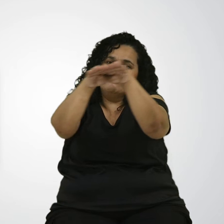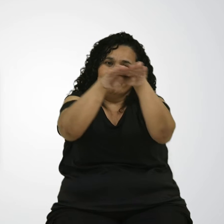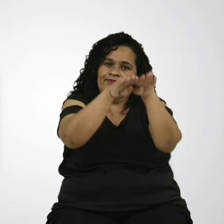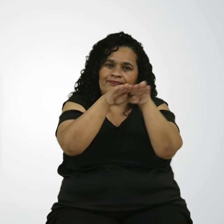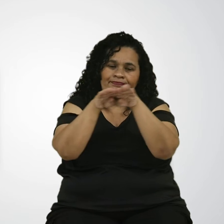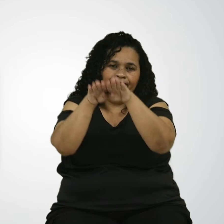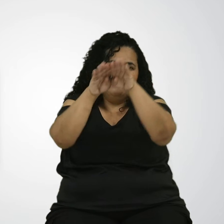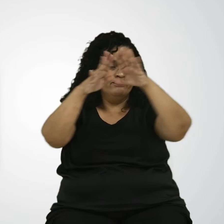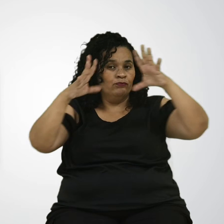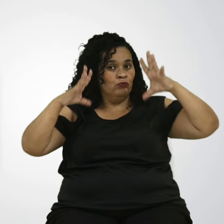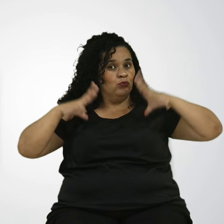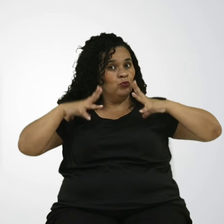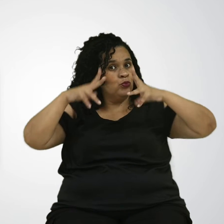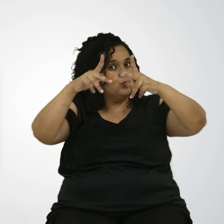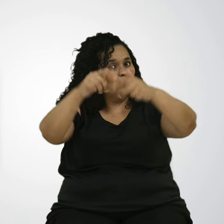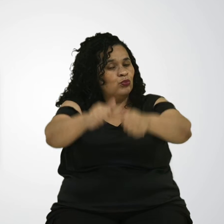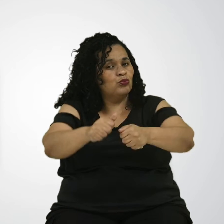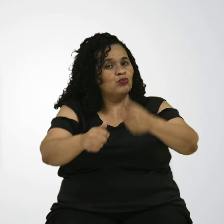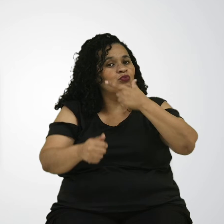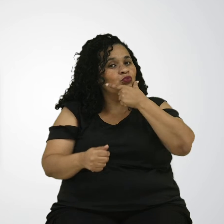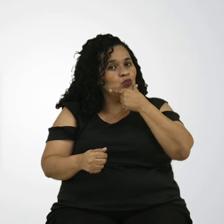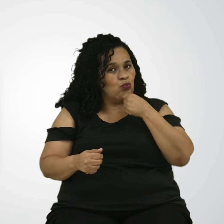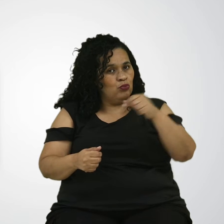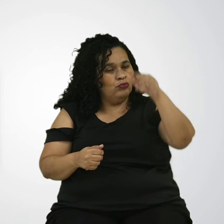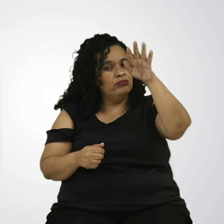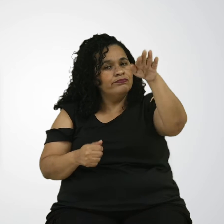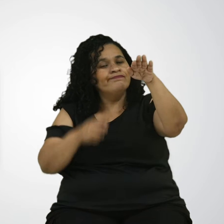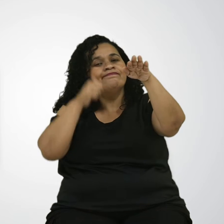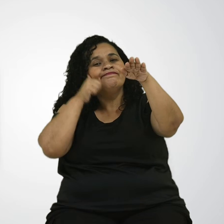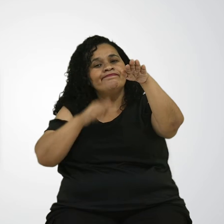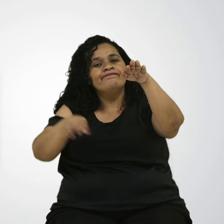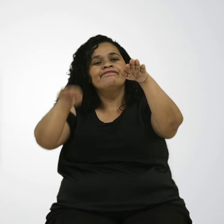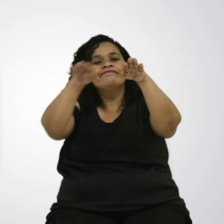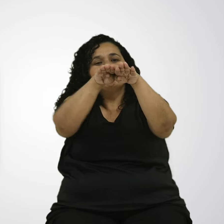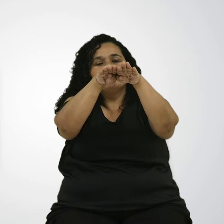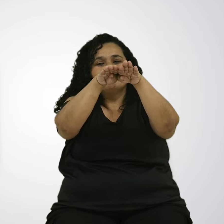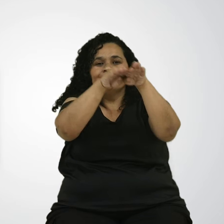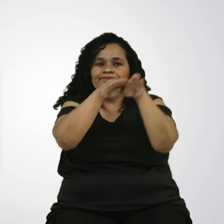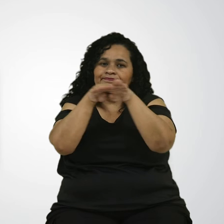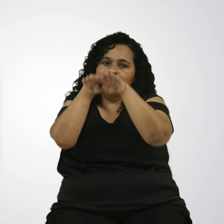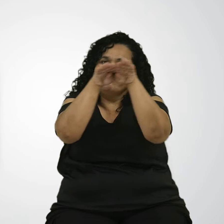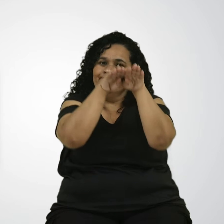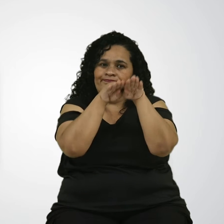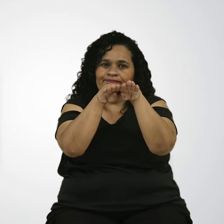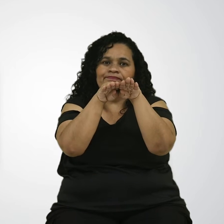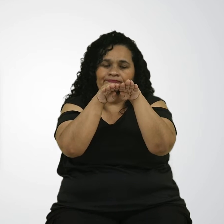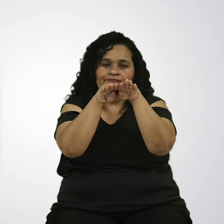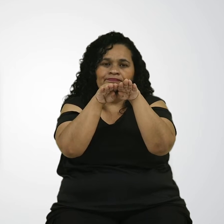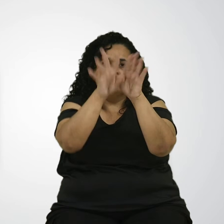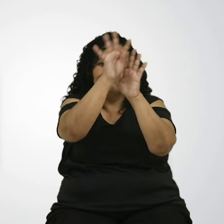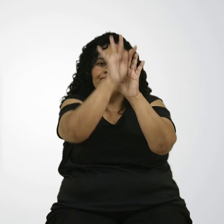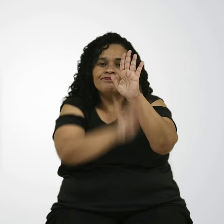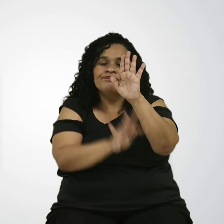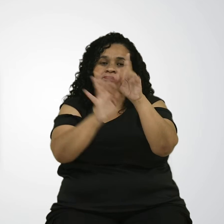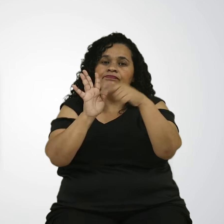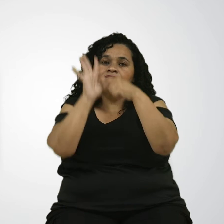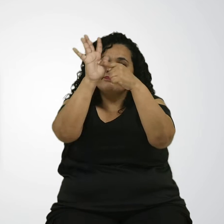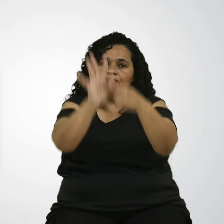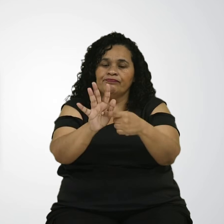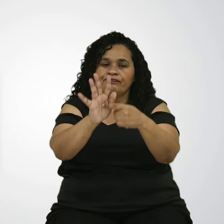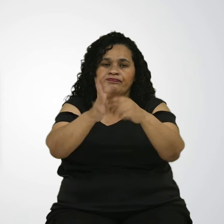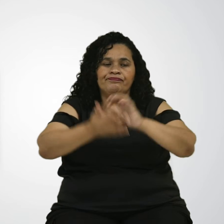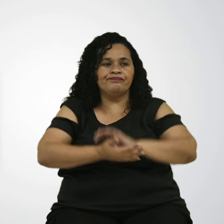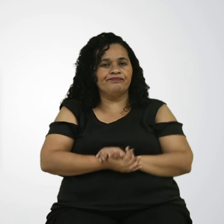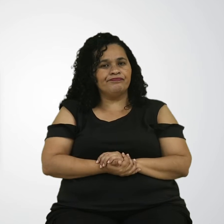em dizer que a mulher é igual. É exaustiva em dizer. Então, o texto está dizendo que a esposa,